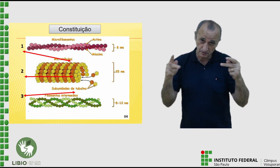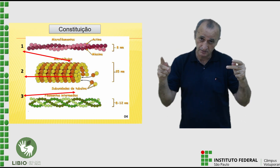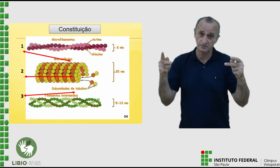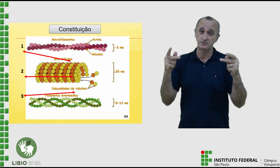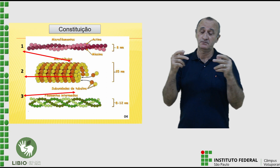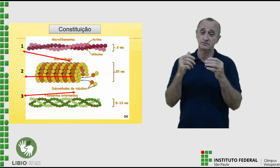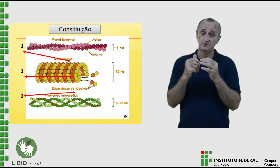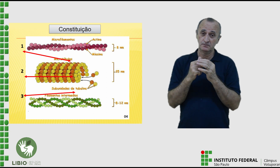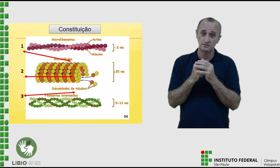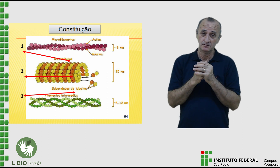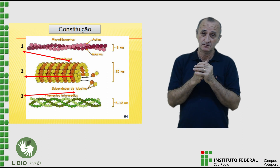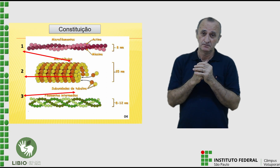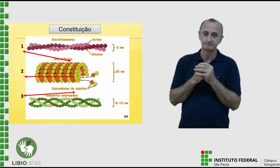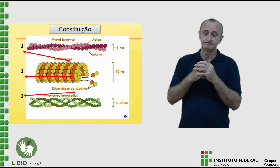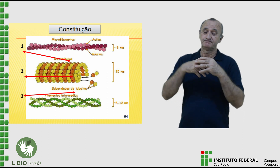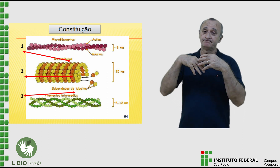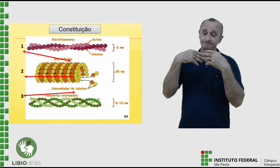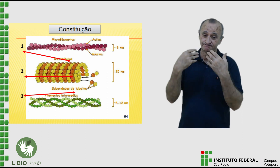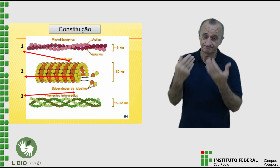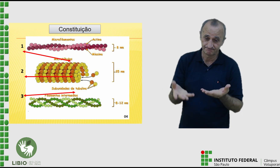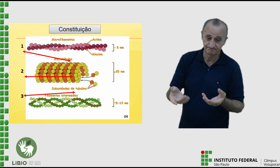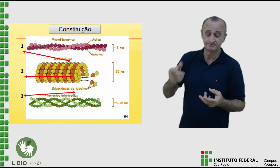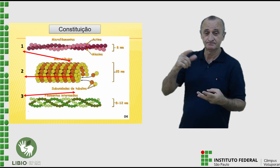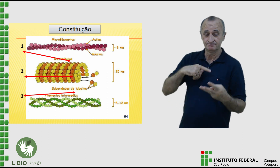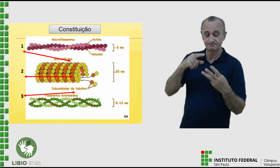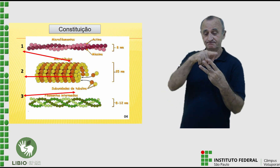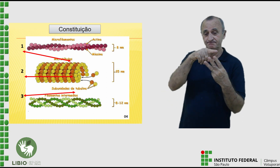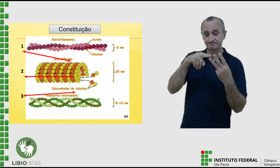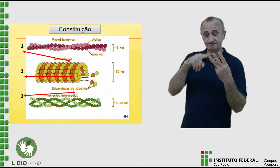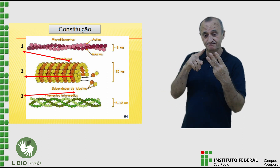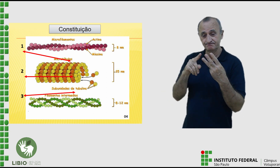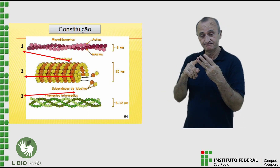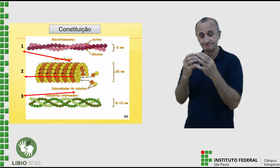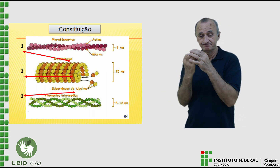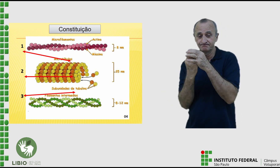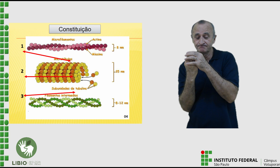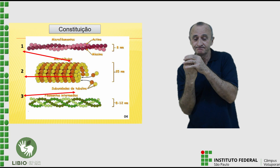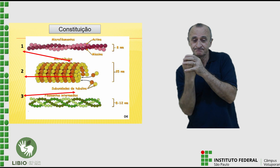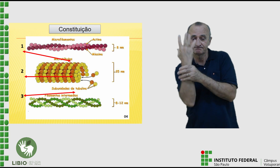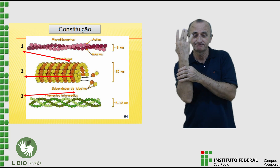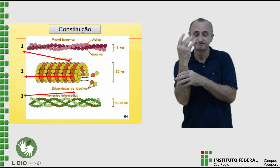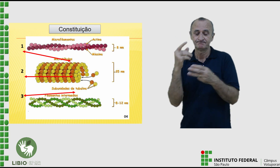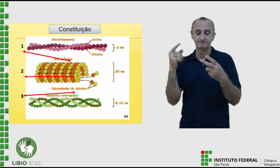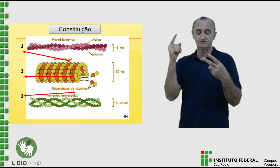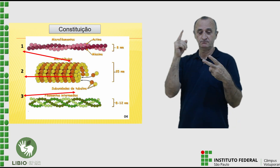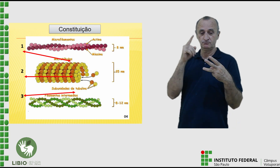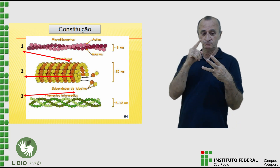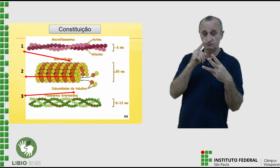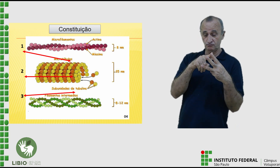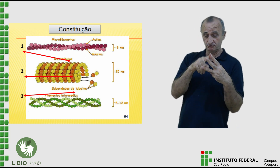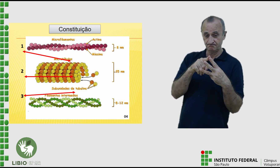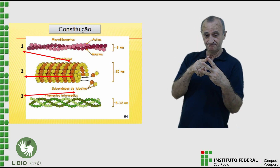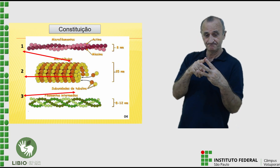basicamente de proteínas. Portanto, esses três